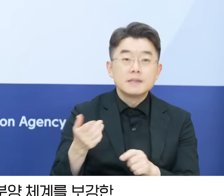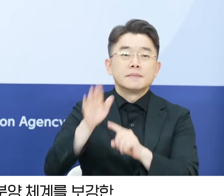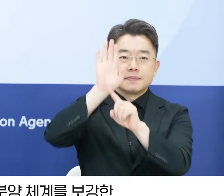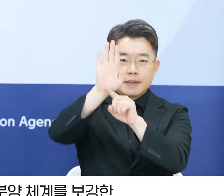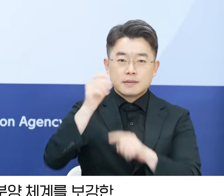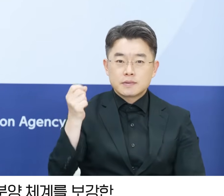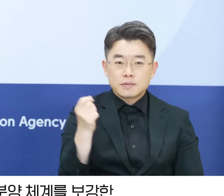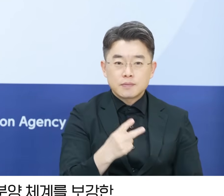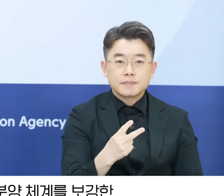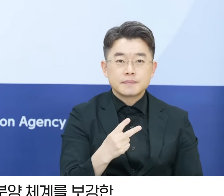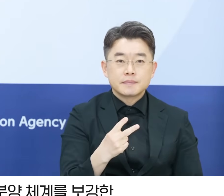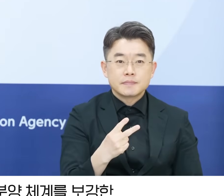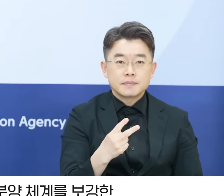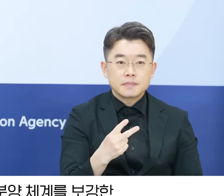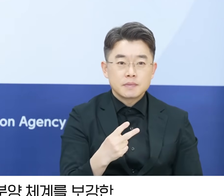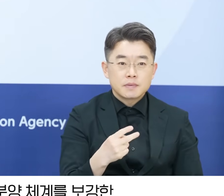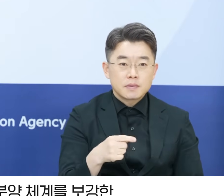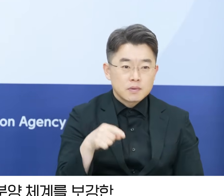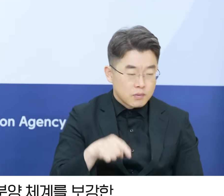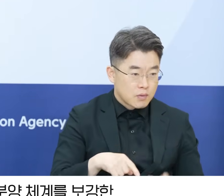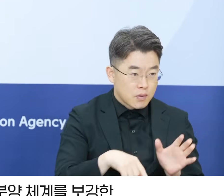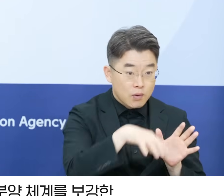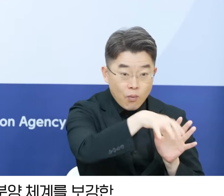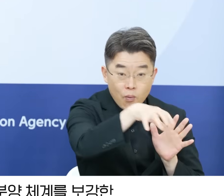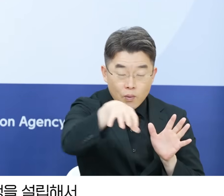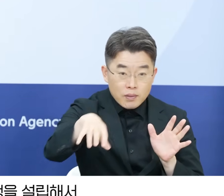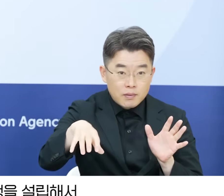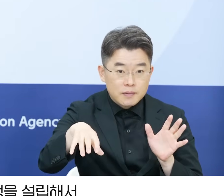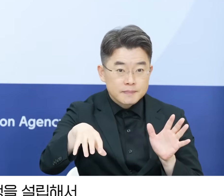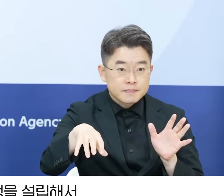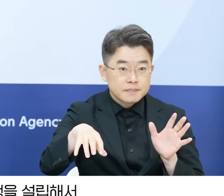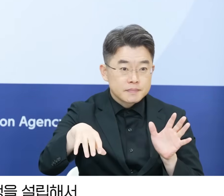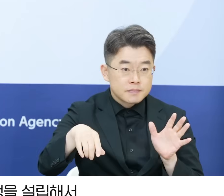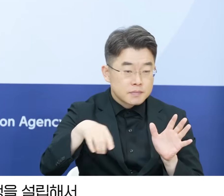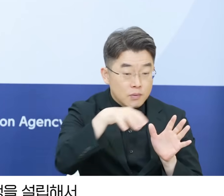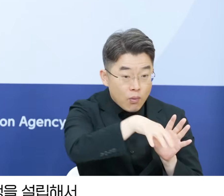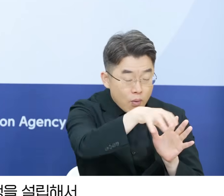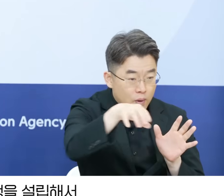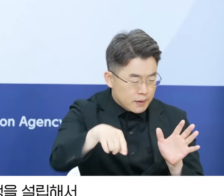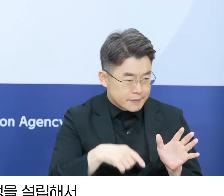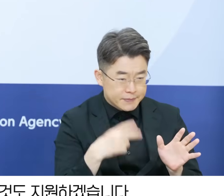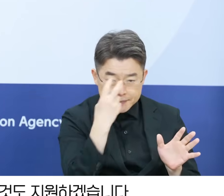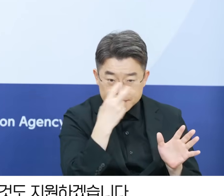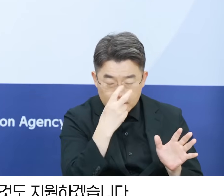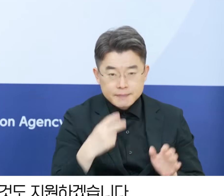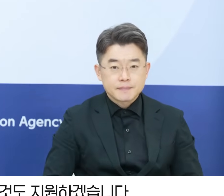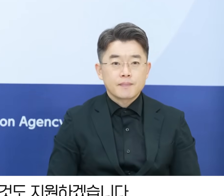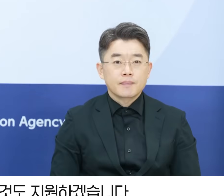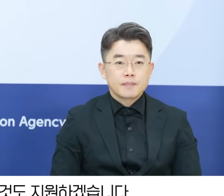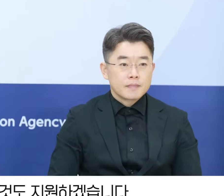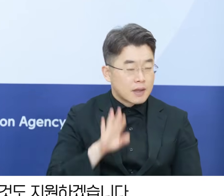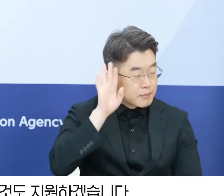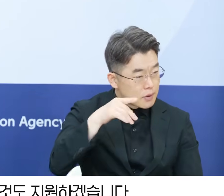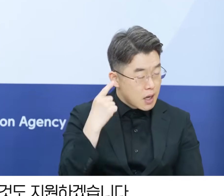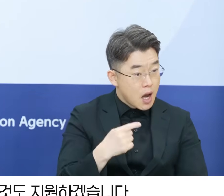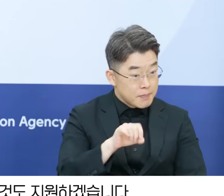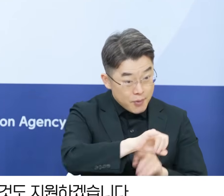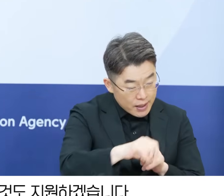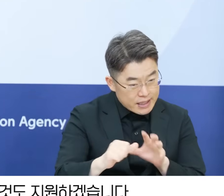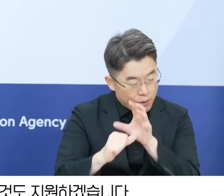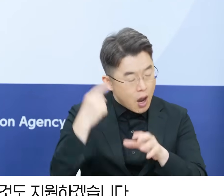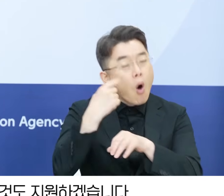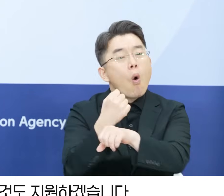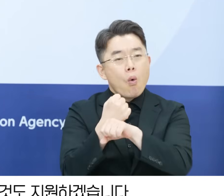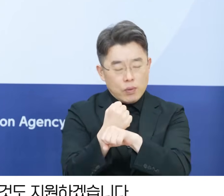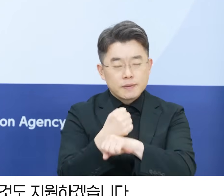현재 운영 중인 자원 분양 체계를 보강한 매개체 자원은행을 설립해서 연구 자원을 활용한